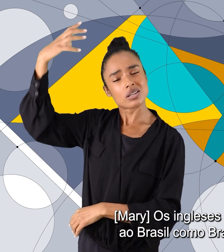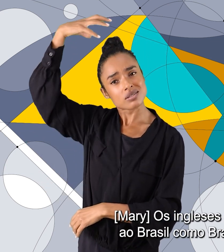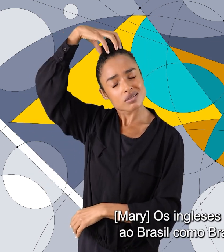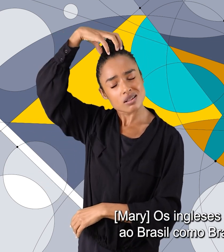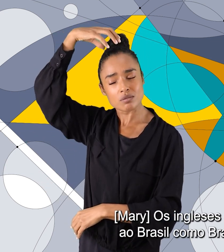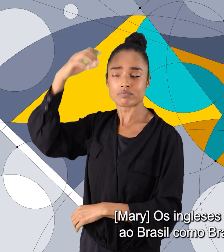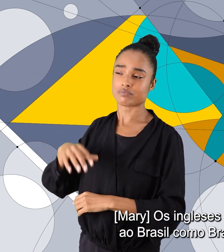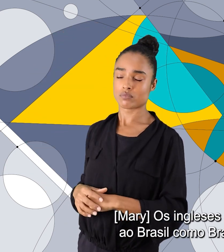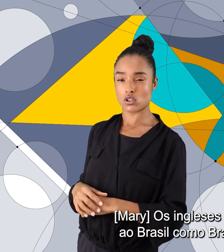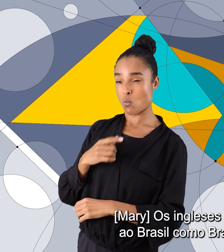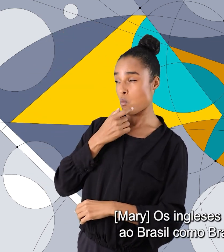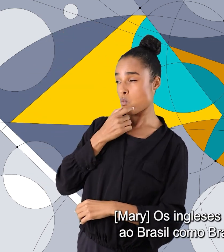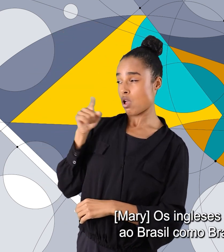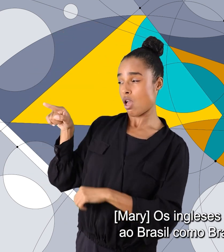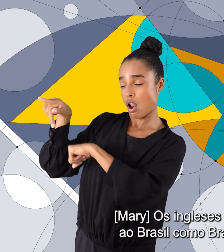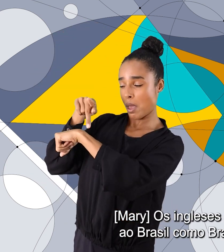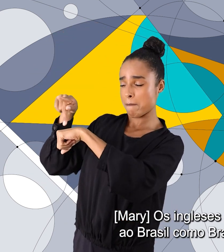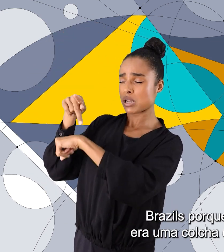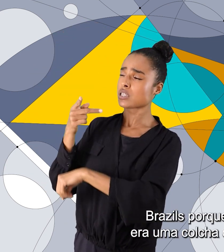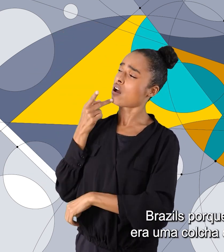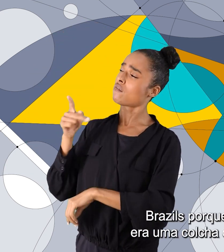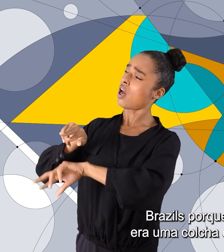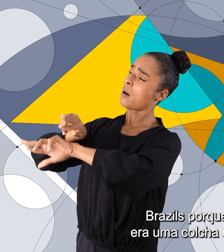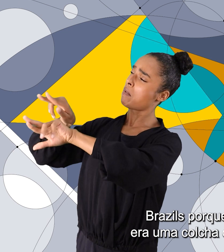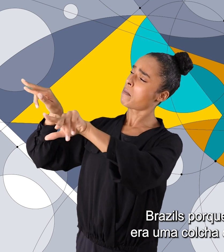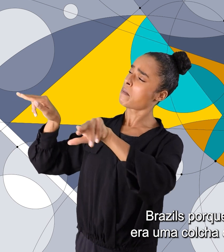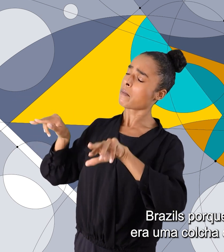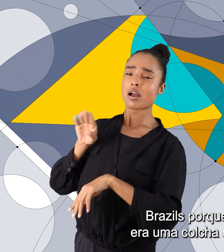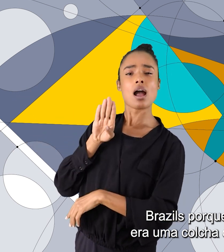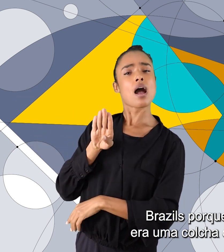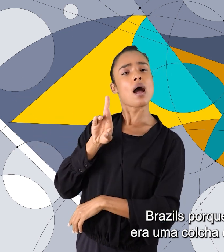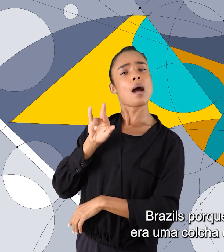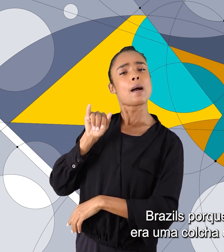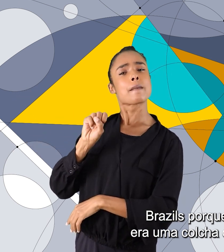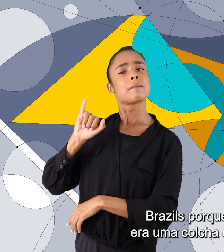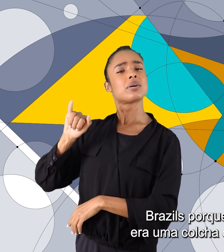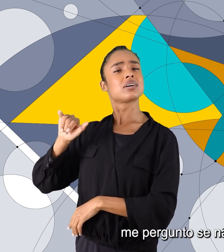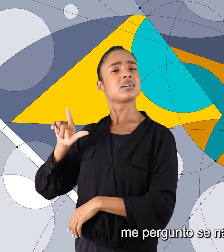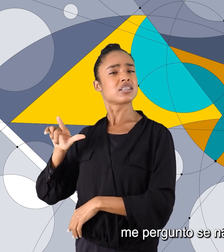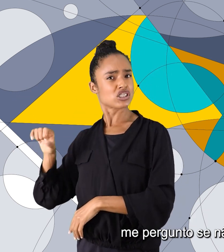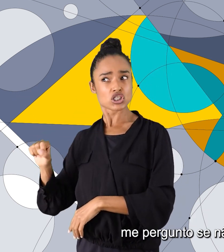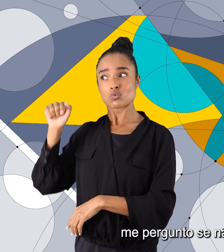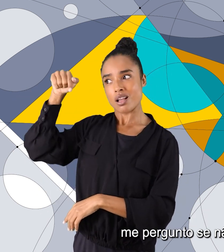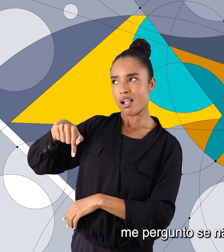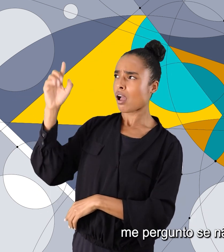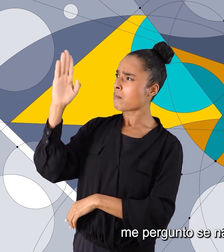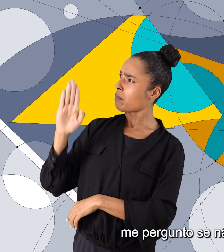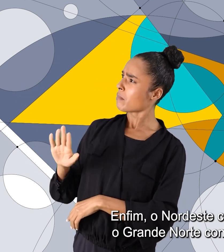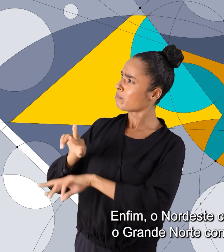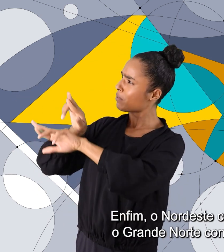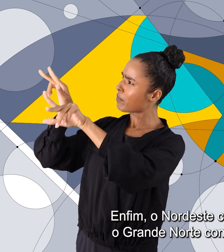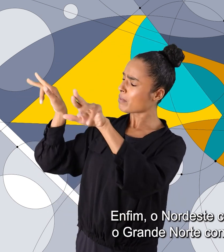só se referiam ao Brasil como Brazils, com S. Brazils porque o Brasil era uma colcha de retalhos, me pergunto se não é até